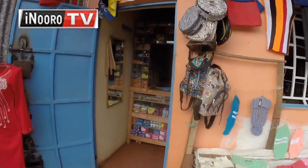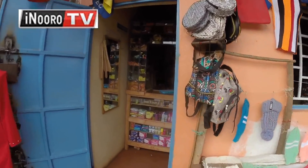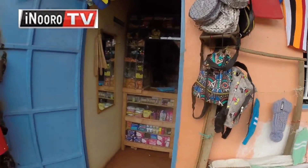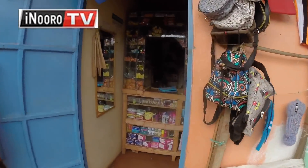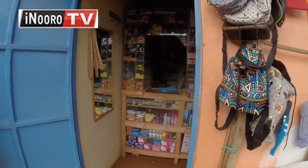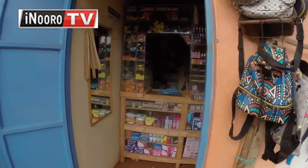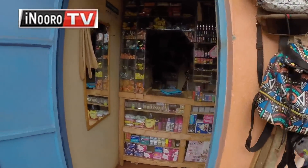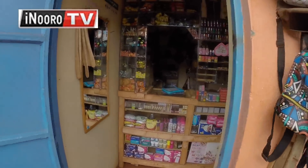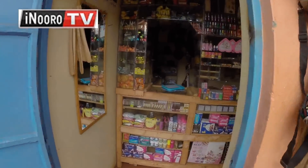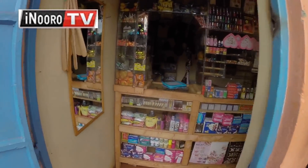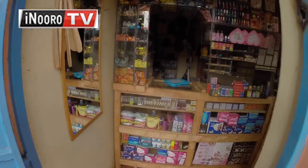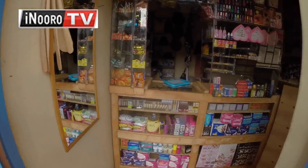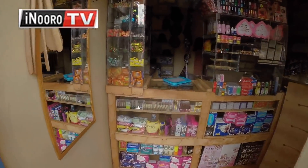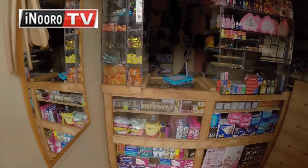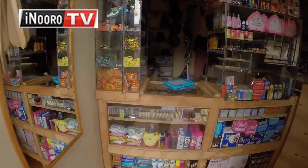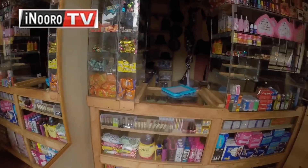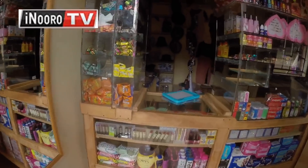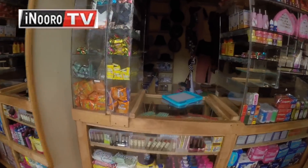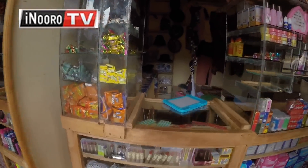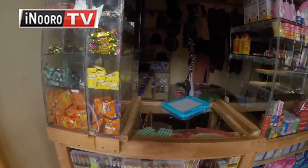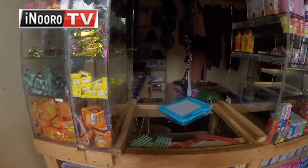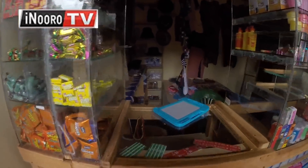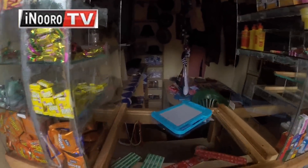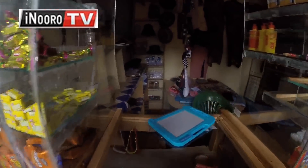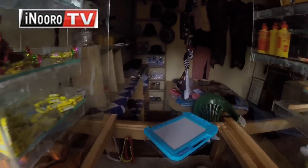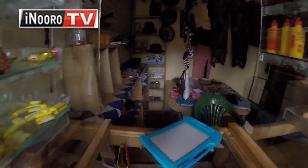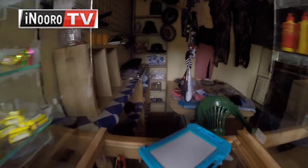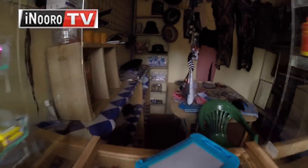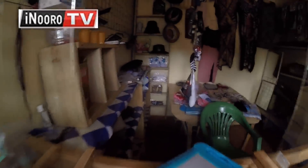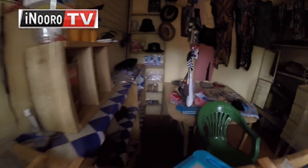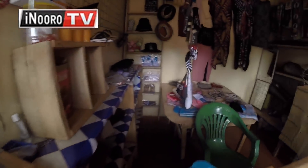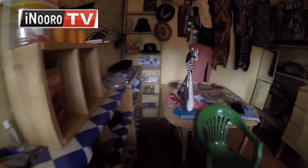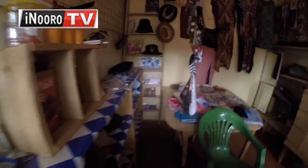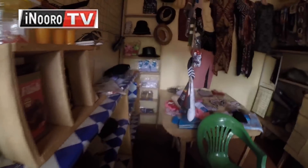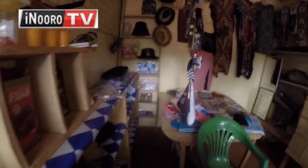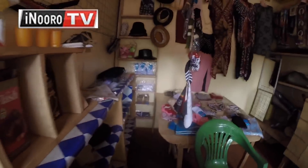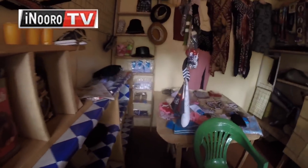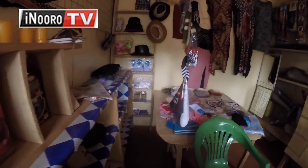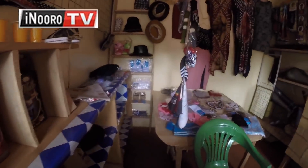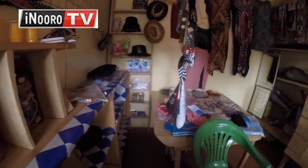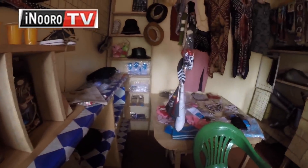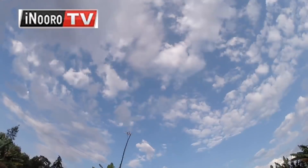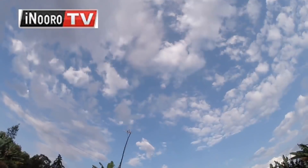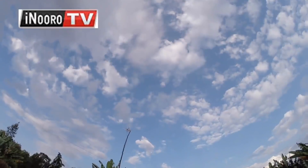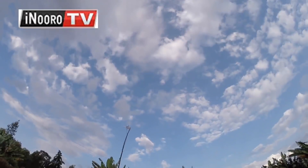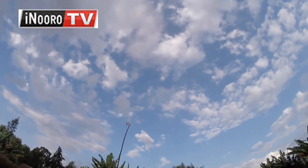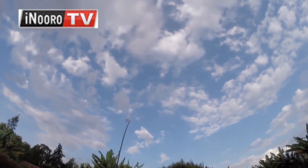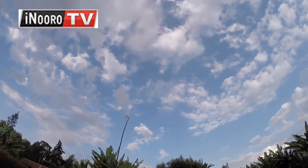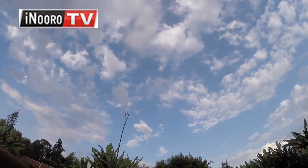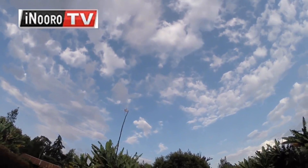Muturire ndukoretwo wi muhuthu amu ta mwaka uyu maiyitwo maita meri biacara-ini yao ya kwendia nguo. Mikora iria ikoretwo ikimarumirira